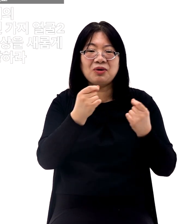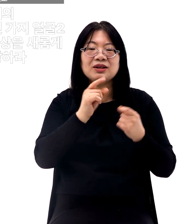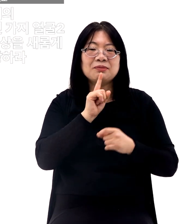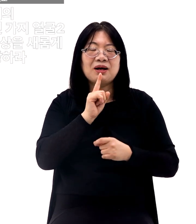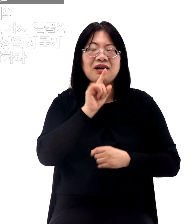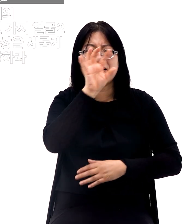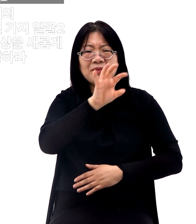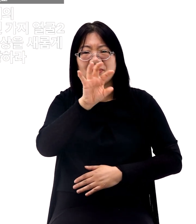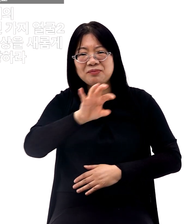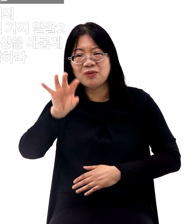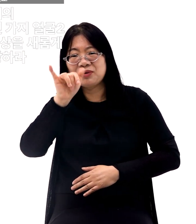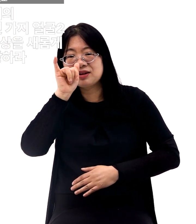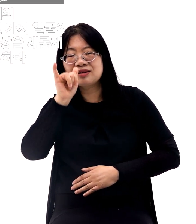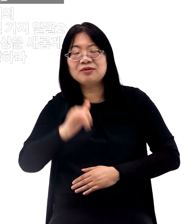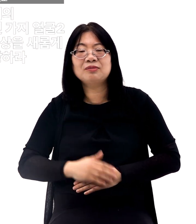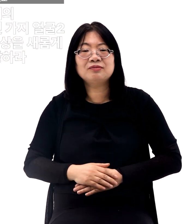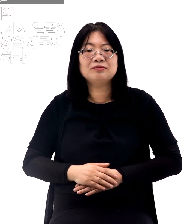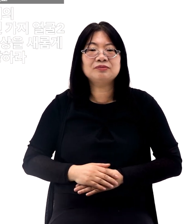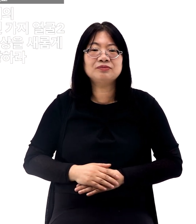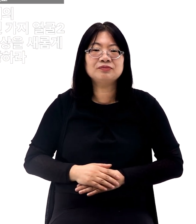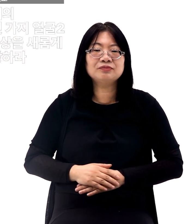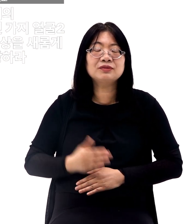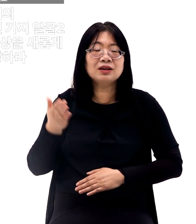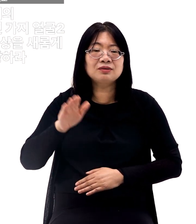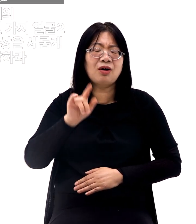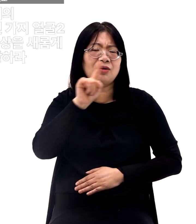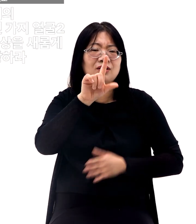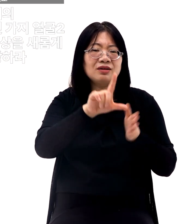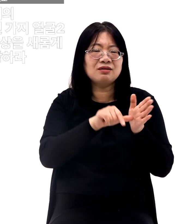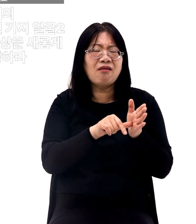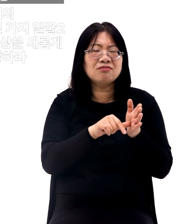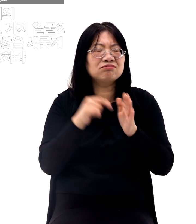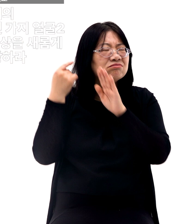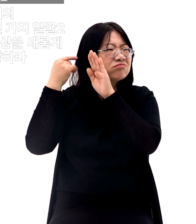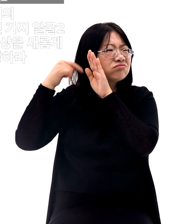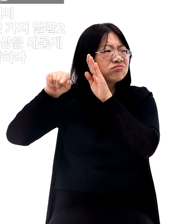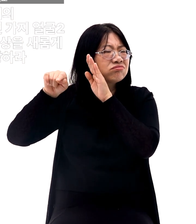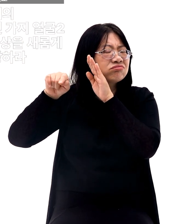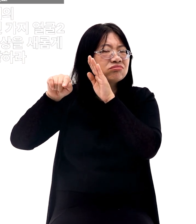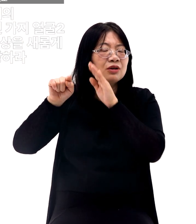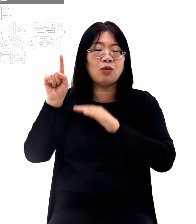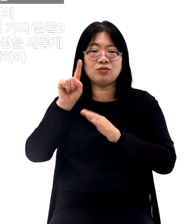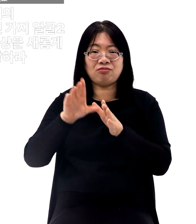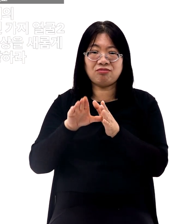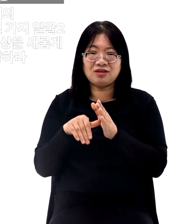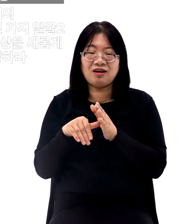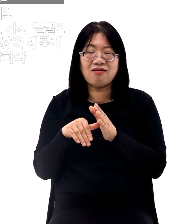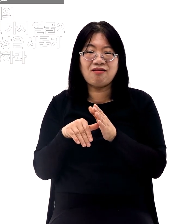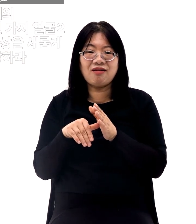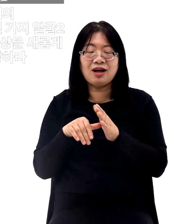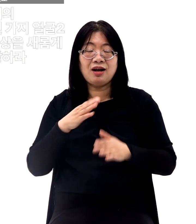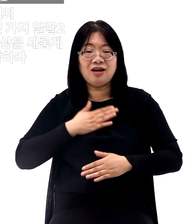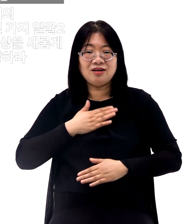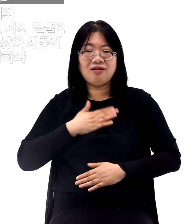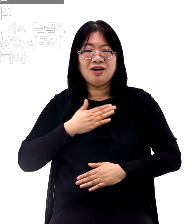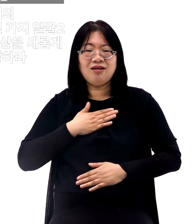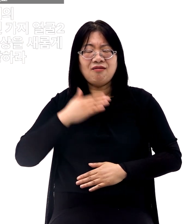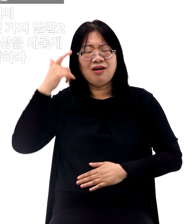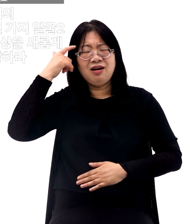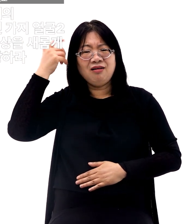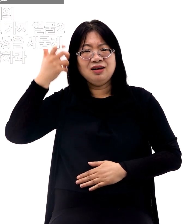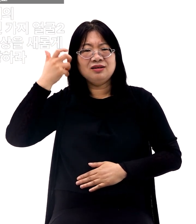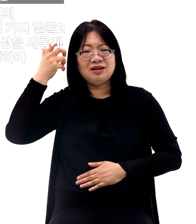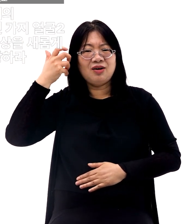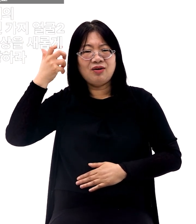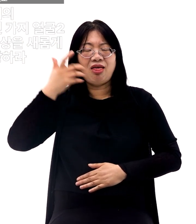사실은. 그런데 어떤 땐 그 말이 귀등에도 잘 안 들어오다가 어떤 땐 자기의